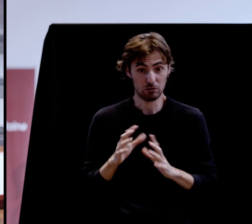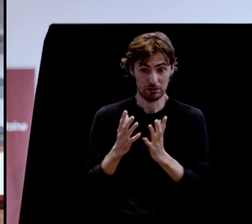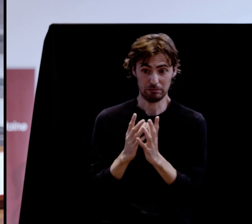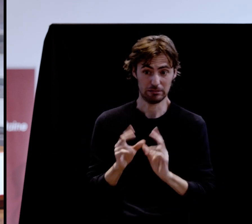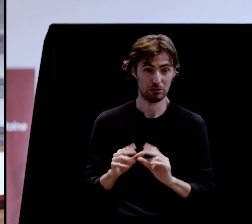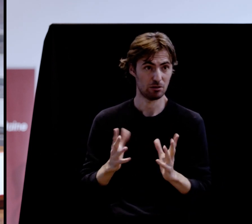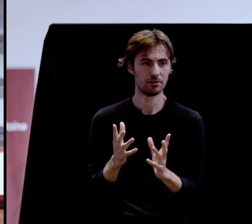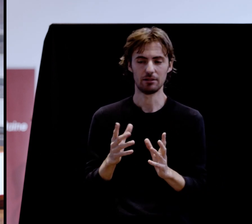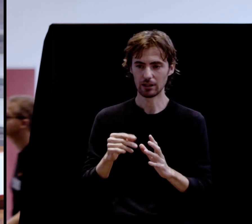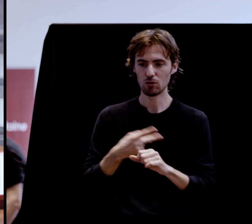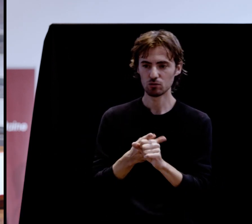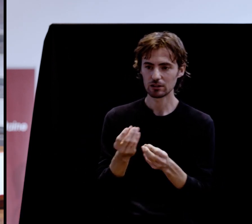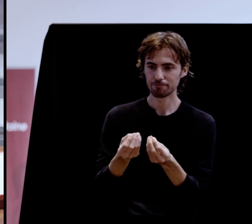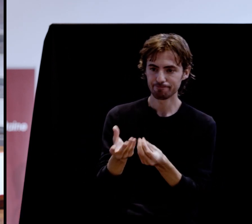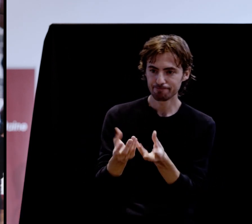pour pouvoir